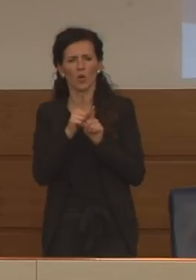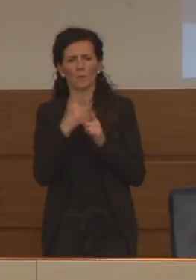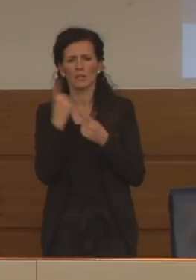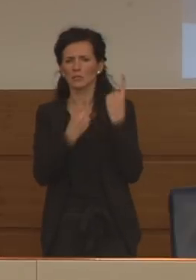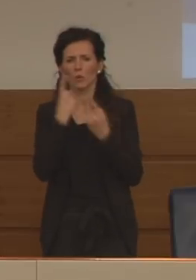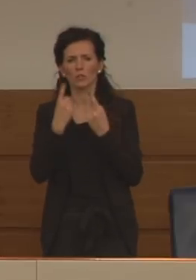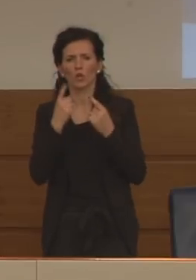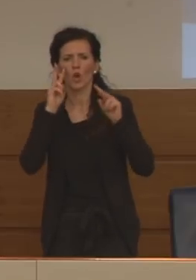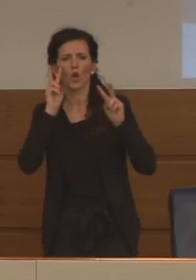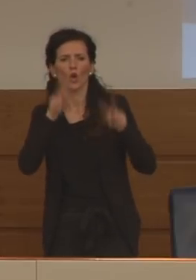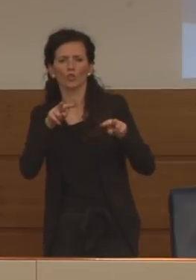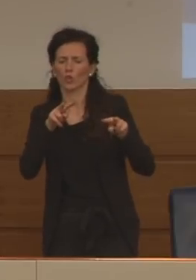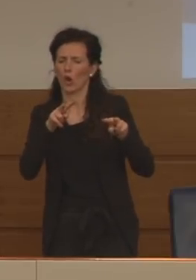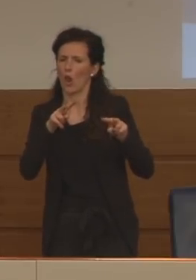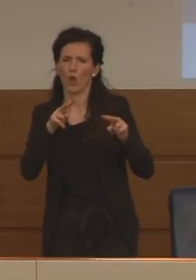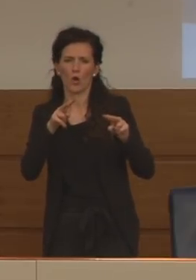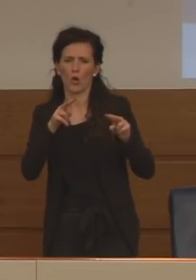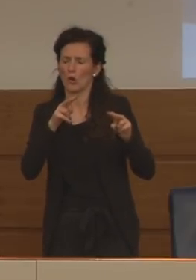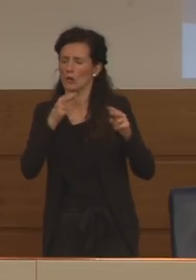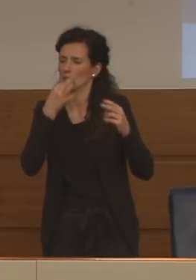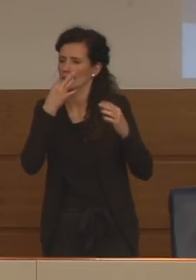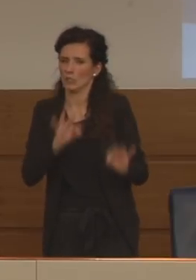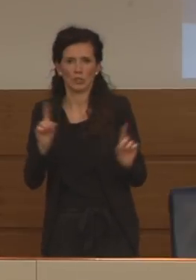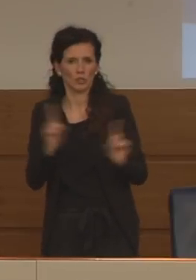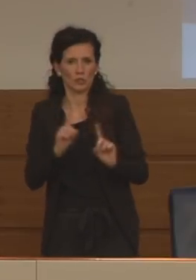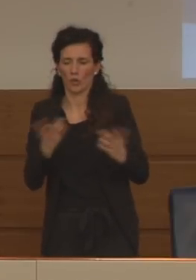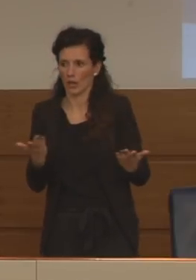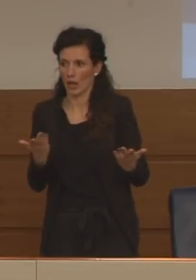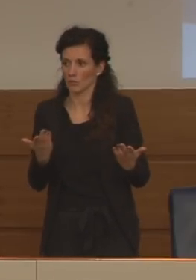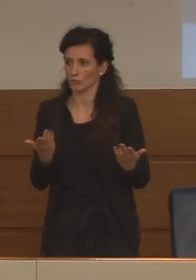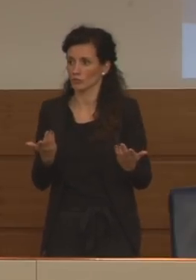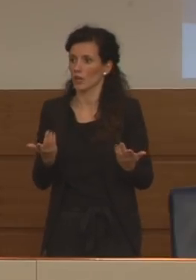è una lettura implausibile